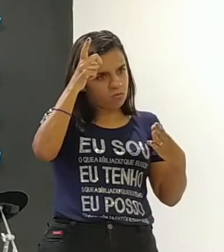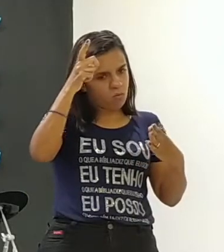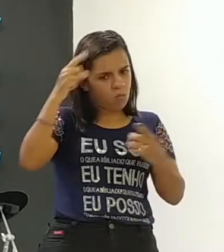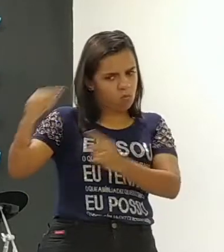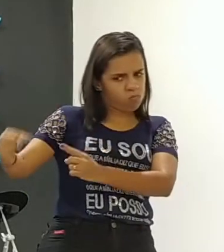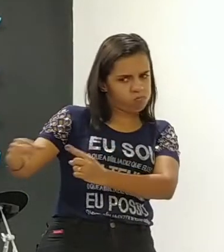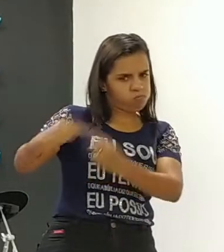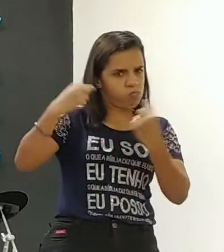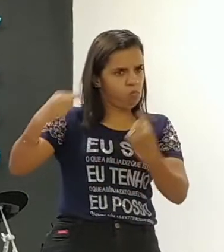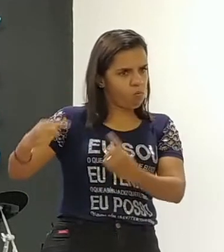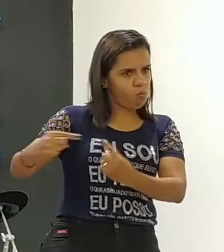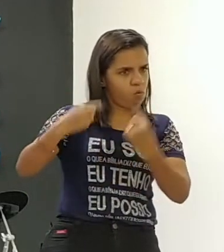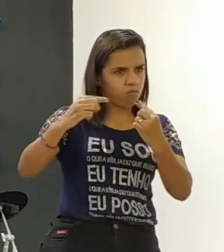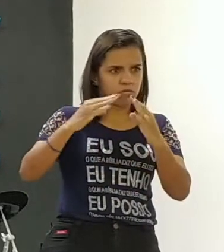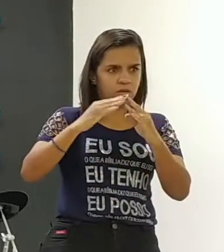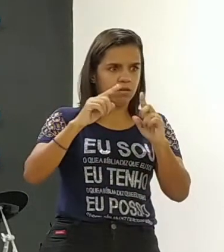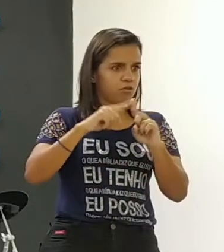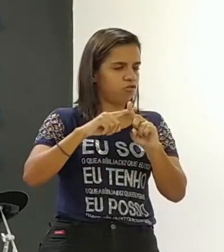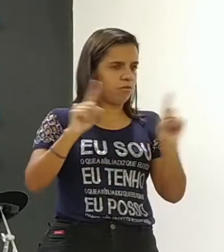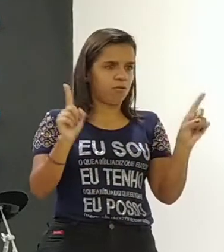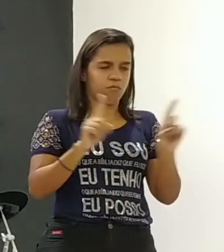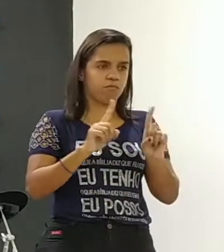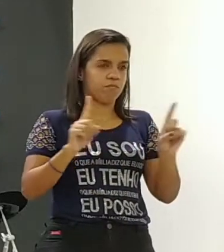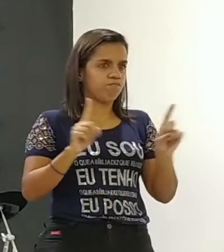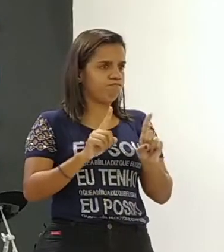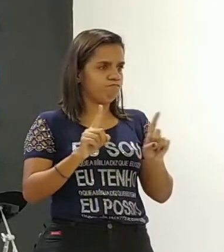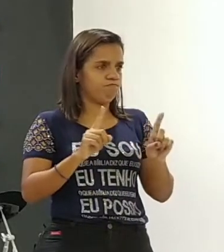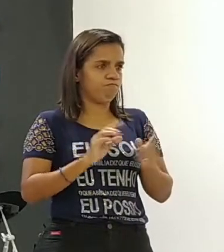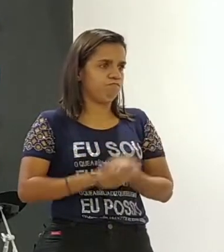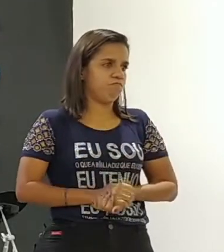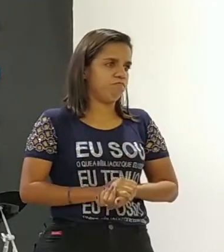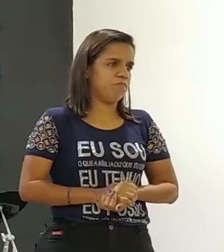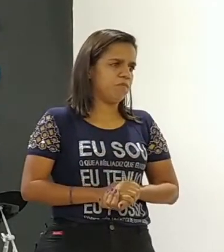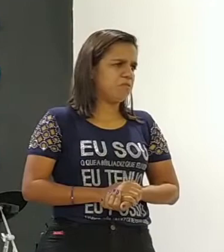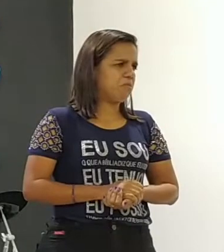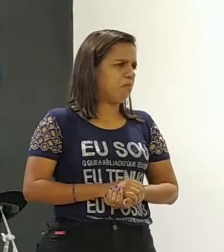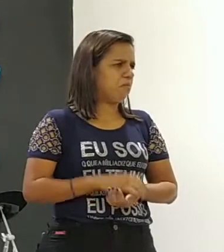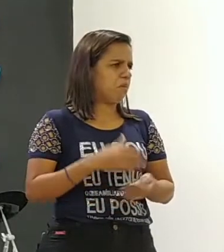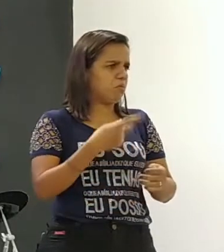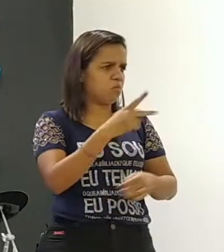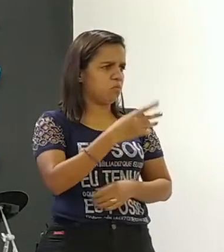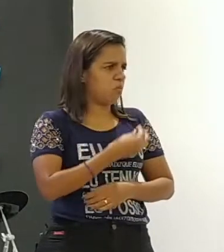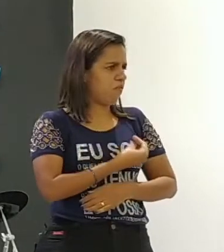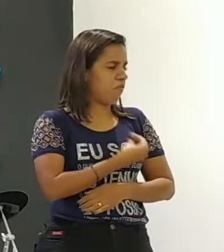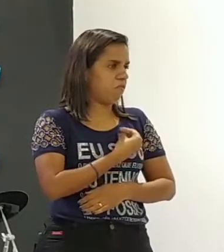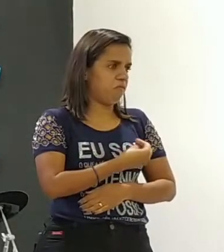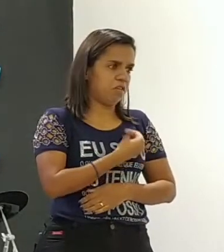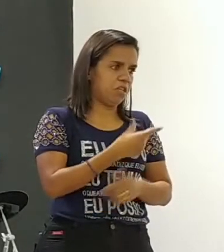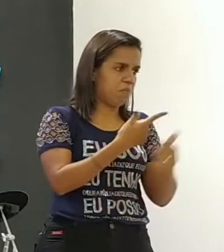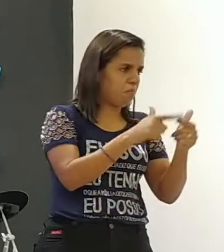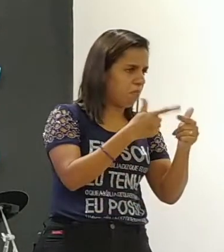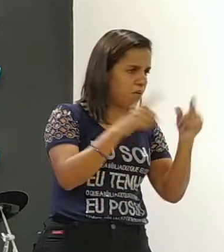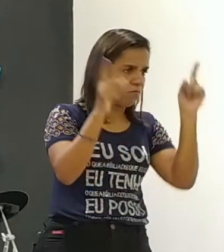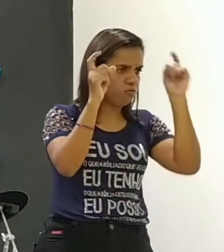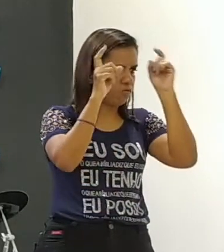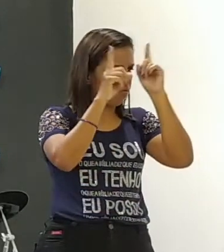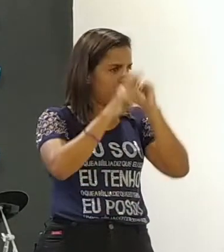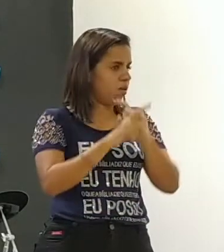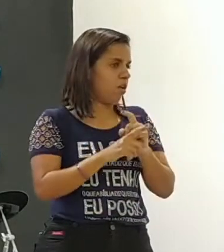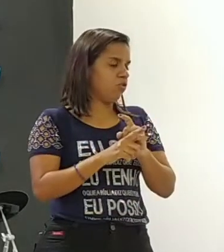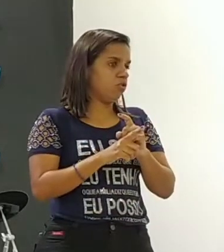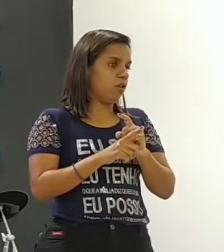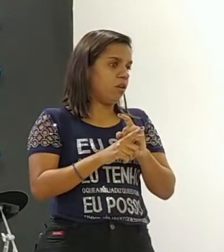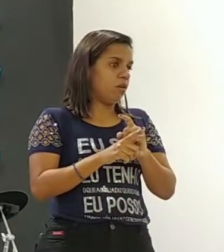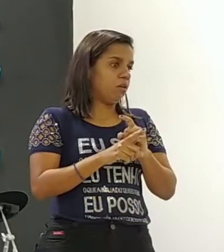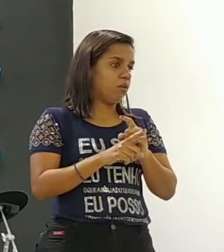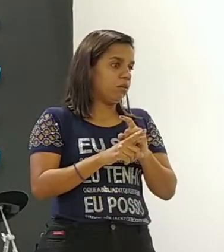prevalecerão contra a igreja do Senhor. Aleluia. Seja lá o que você passe, a engrenagem não pode parar de rodar.